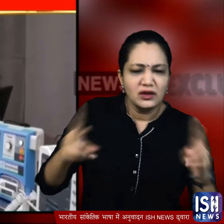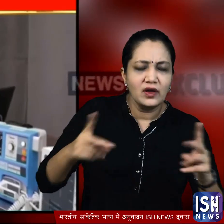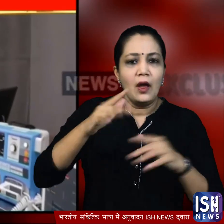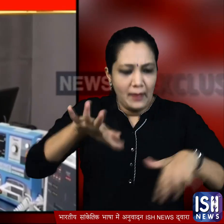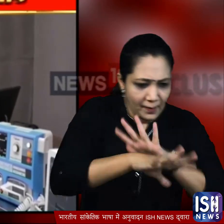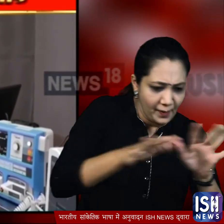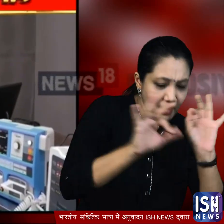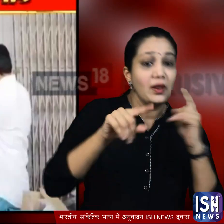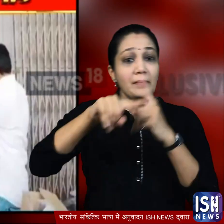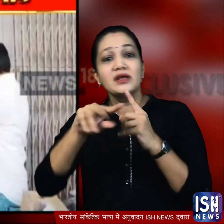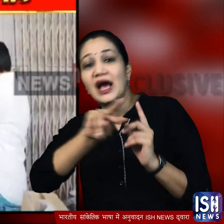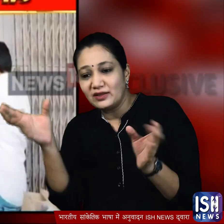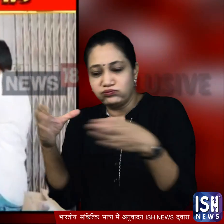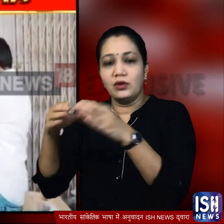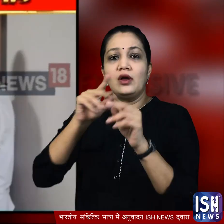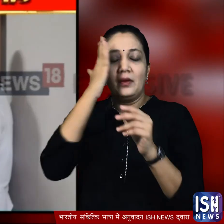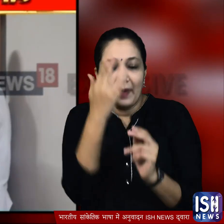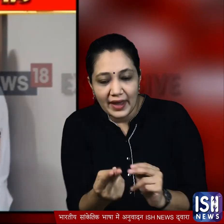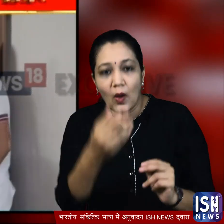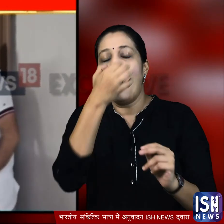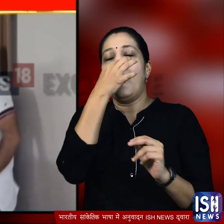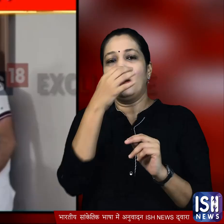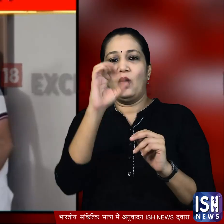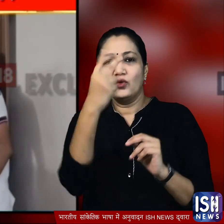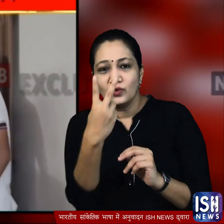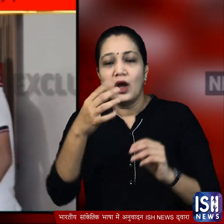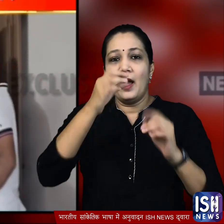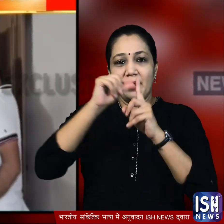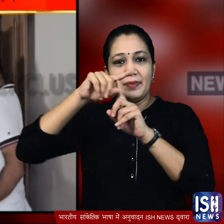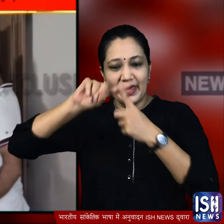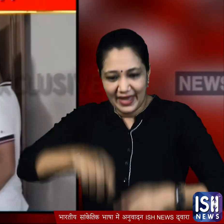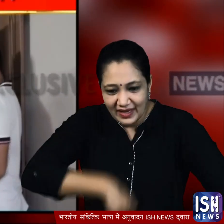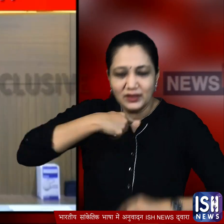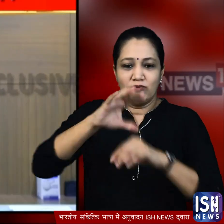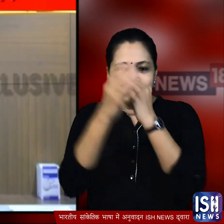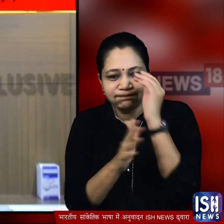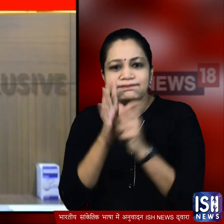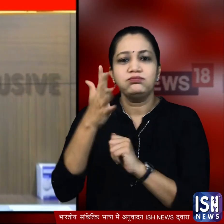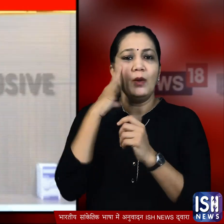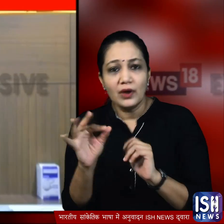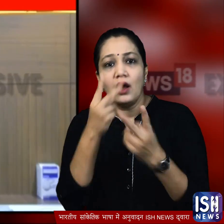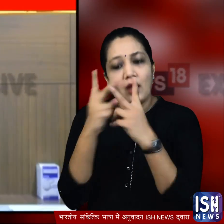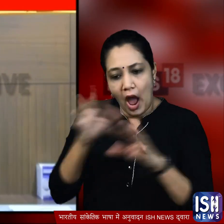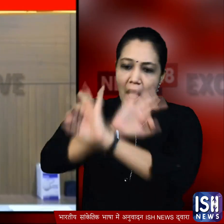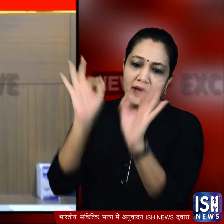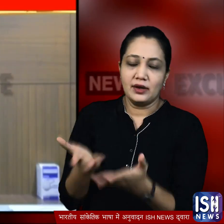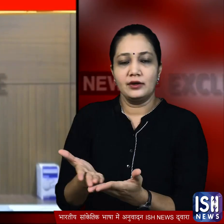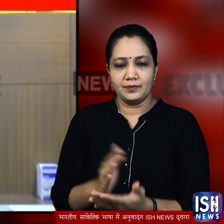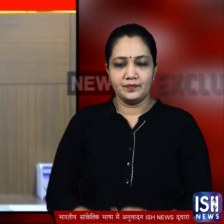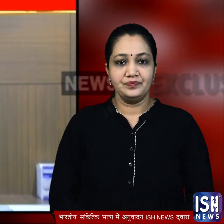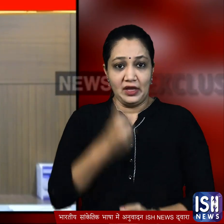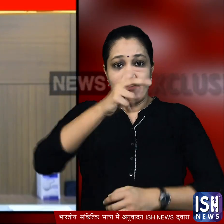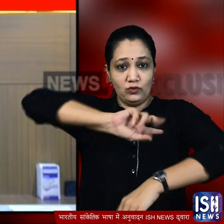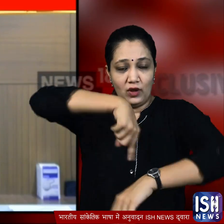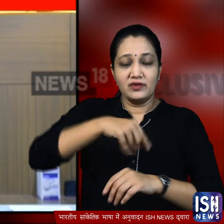हर बेड पर ऑक्सीजन लाइन, पीपीई किट और इमरजेंसी में काम आने वाली दवाइयाँ मुहैया कराई गयी। 72 घंटे में सूरत शहर के लिए